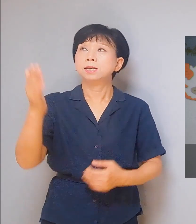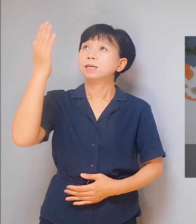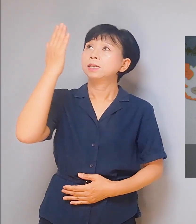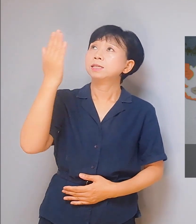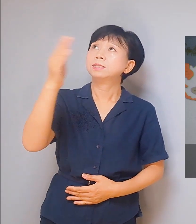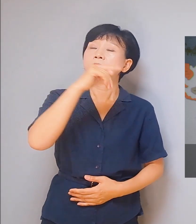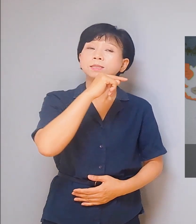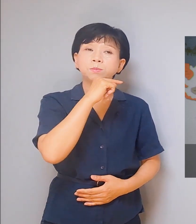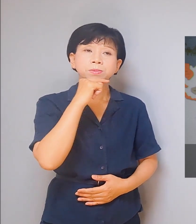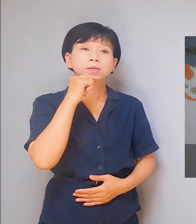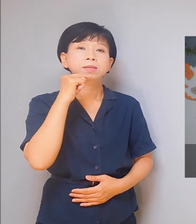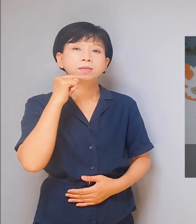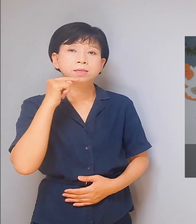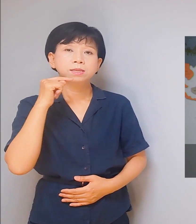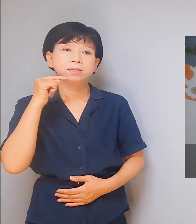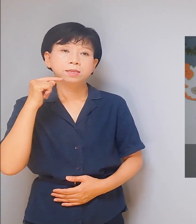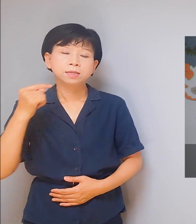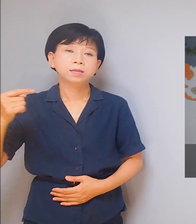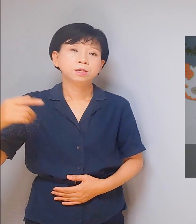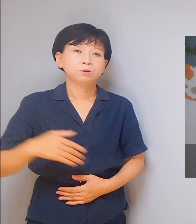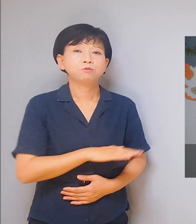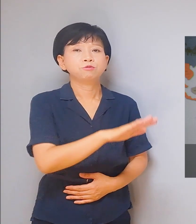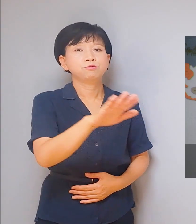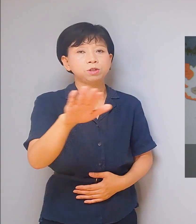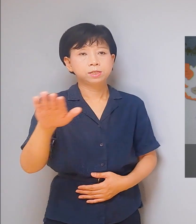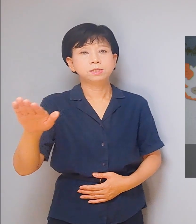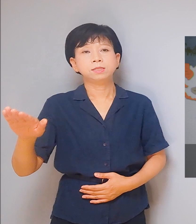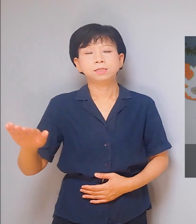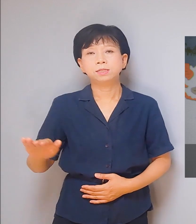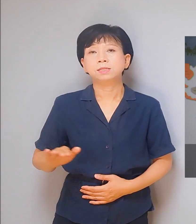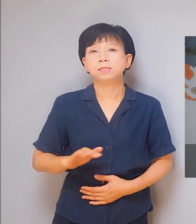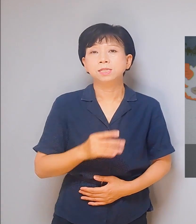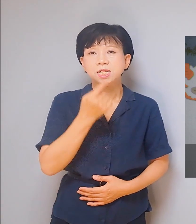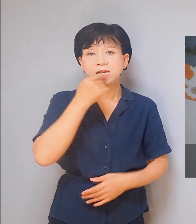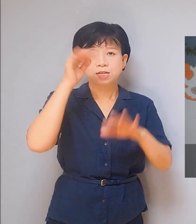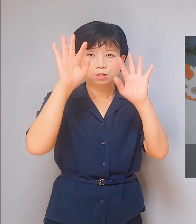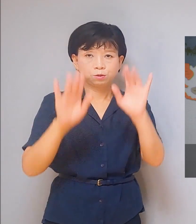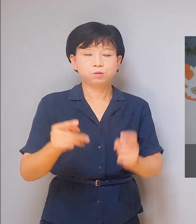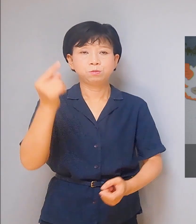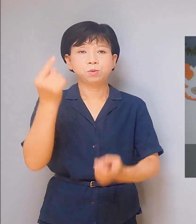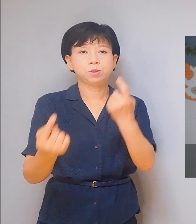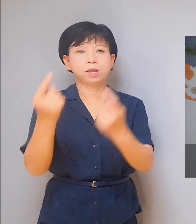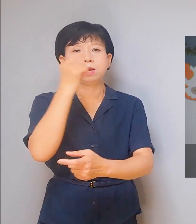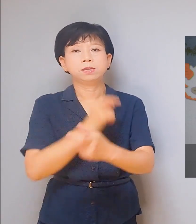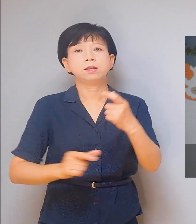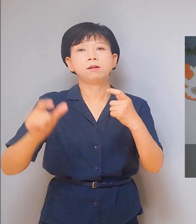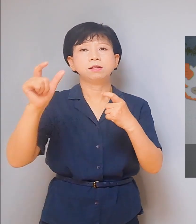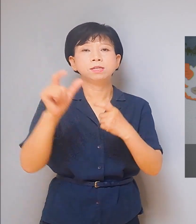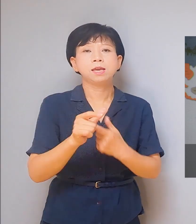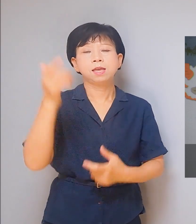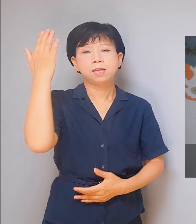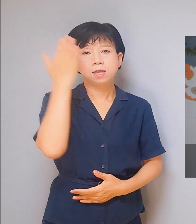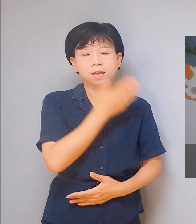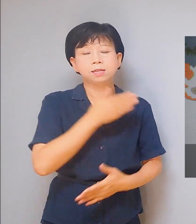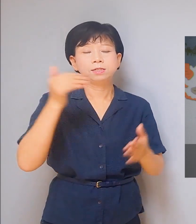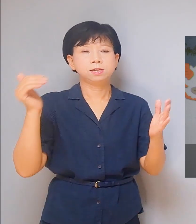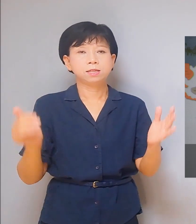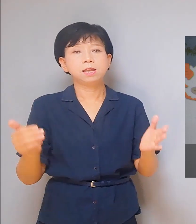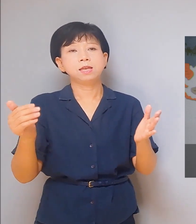주시니 그의 피 우리를 눈보다 더